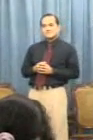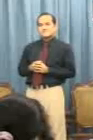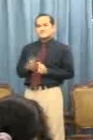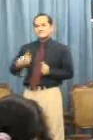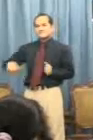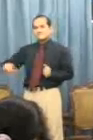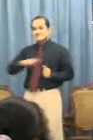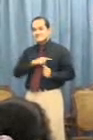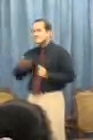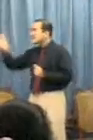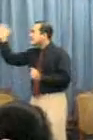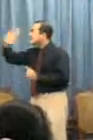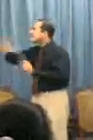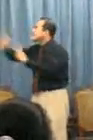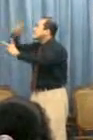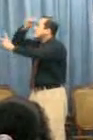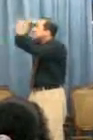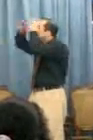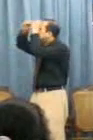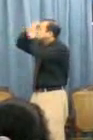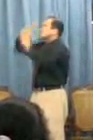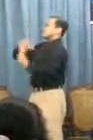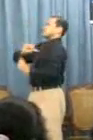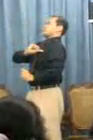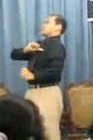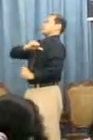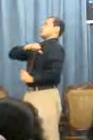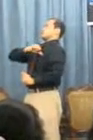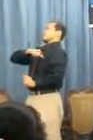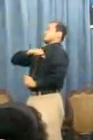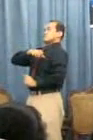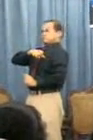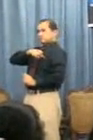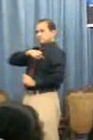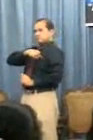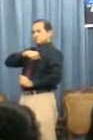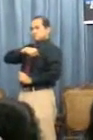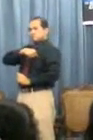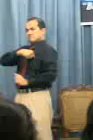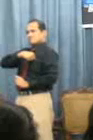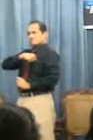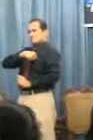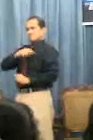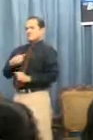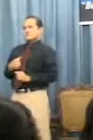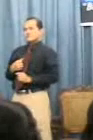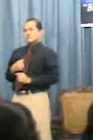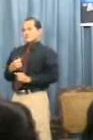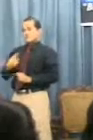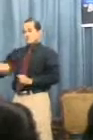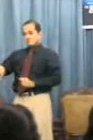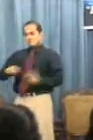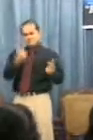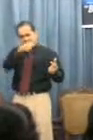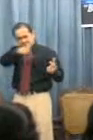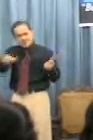puso, ang lahat na ginagawa natin sa ating buhay ay isinasalang-alang na natin ang Diyos ng Jehovah. Hindi na tayo